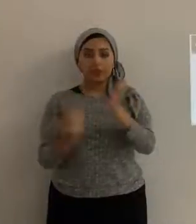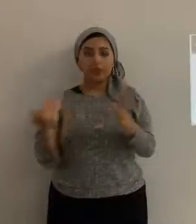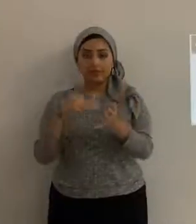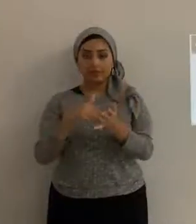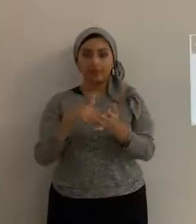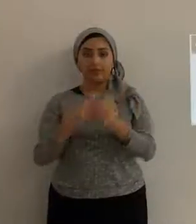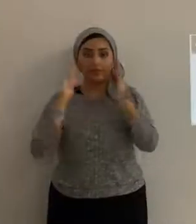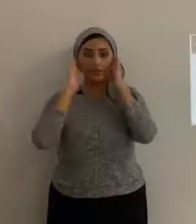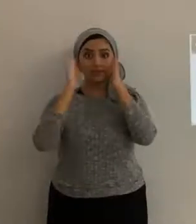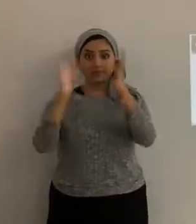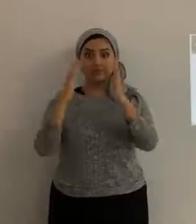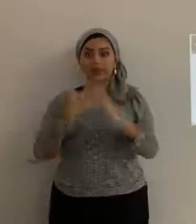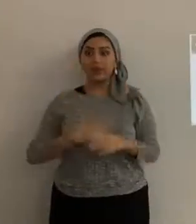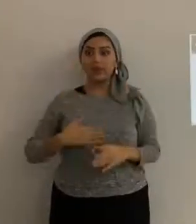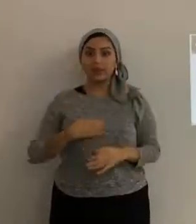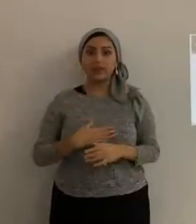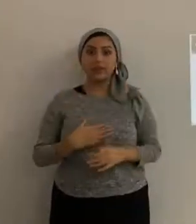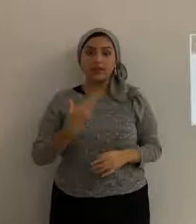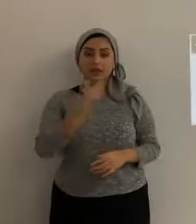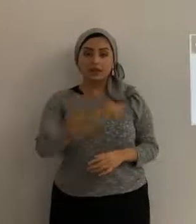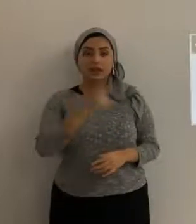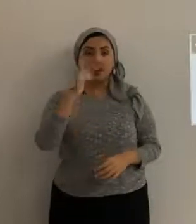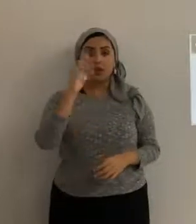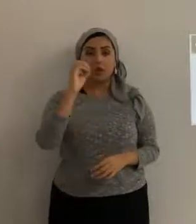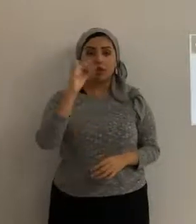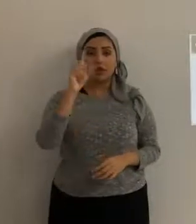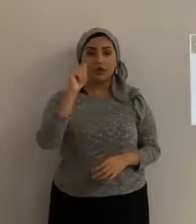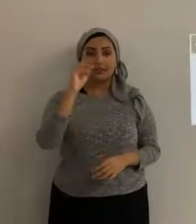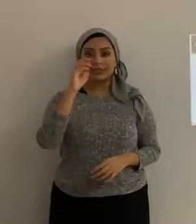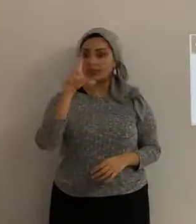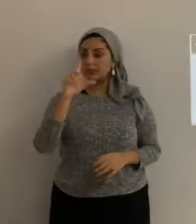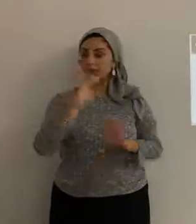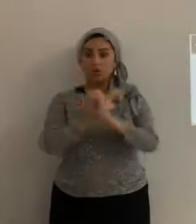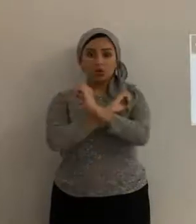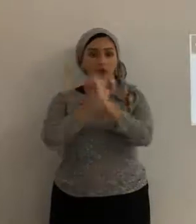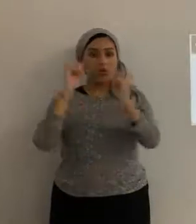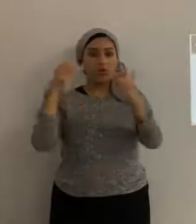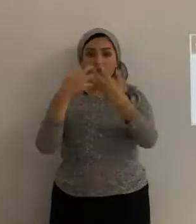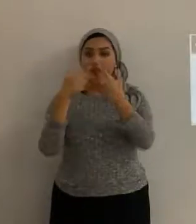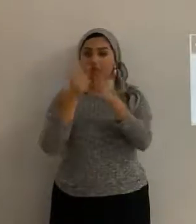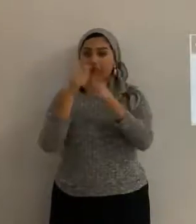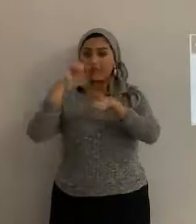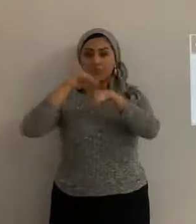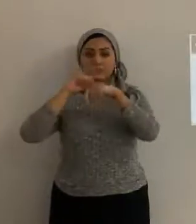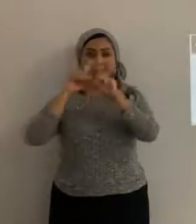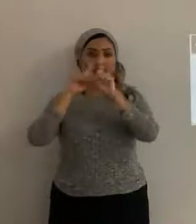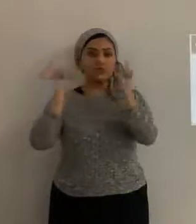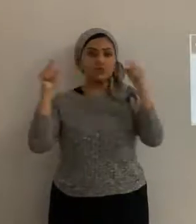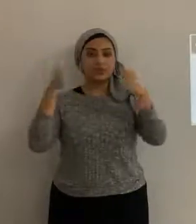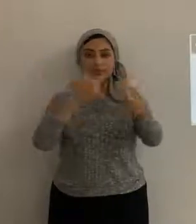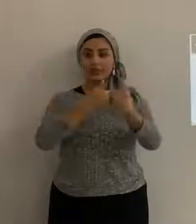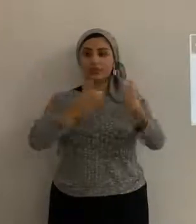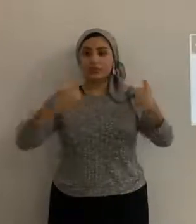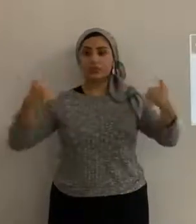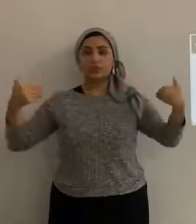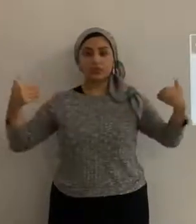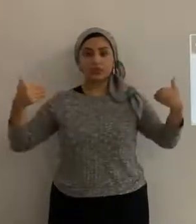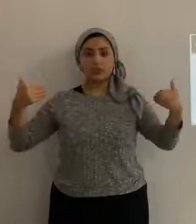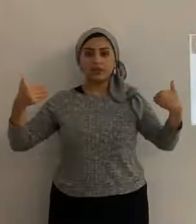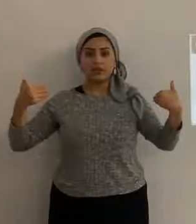mucha atención, ese es el cótel, no tiene nada que ver con el templo, ni inclusive con las